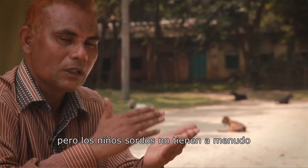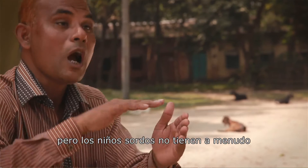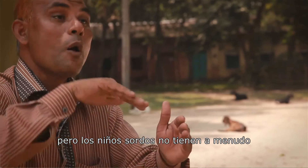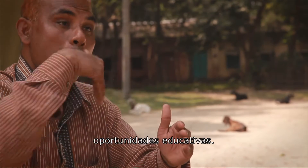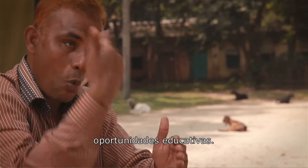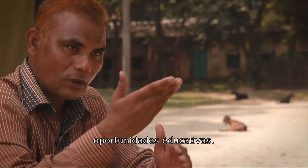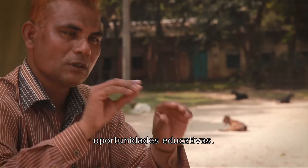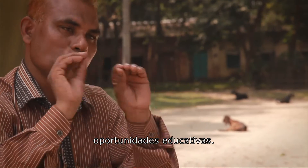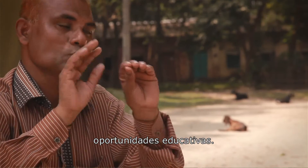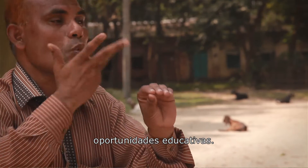menudo oportunidades educativas.